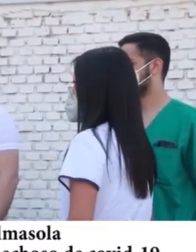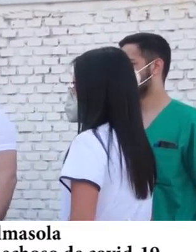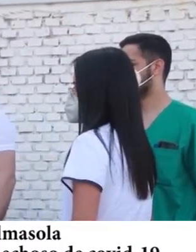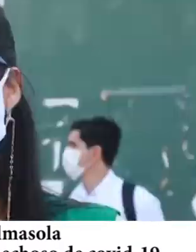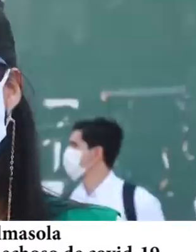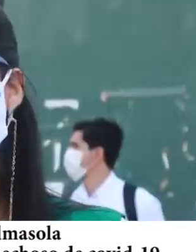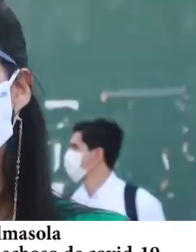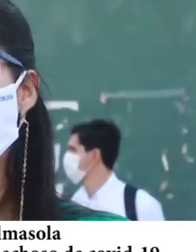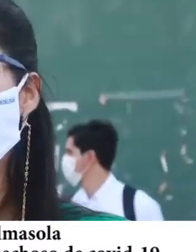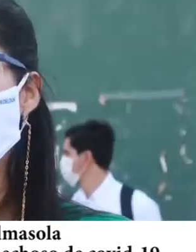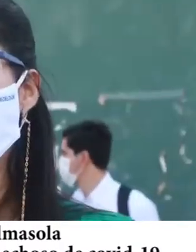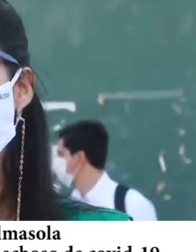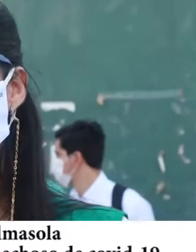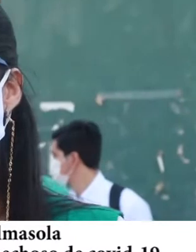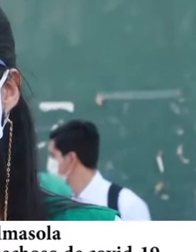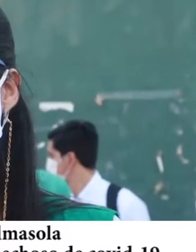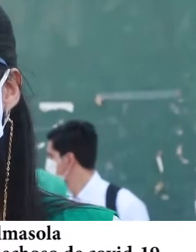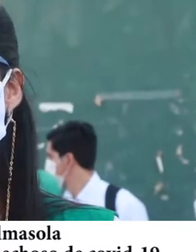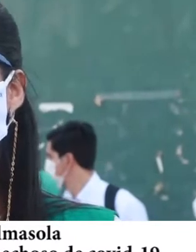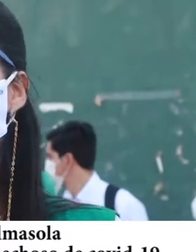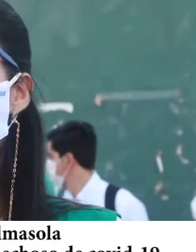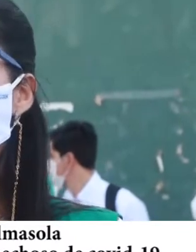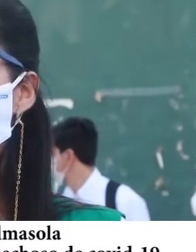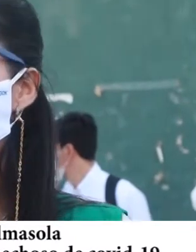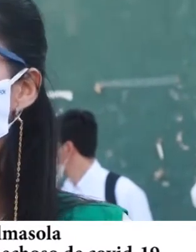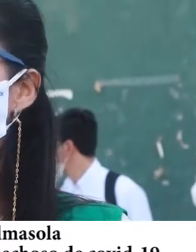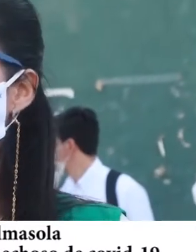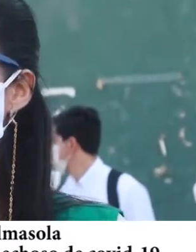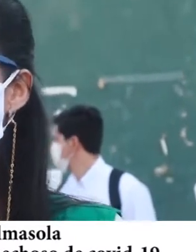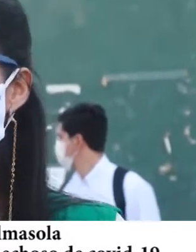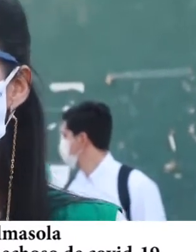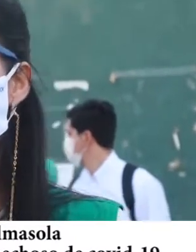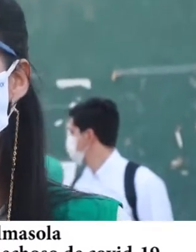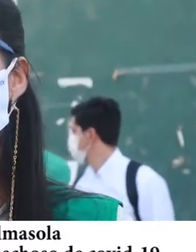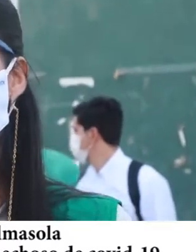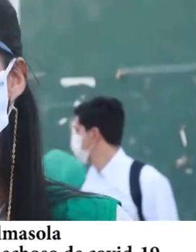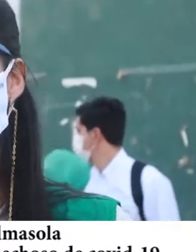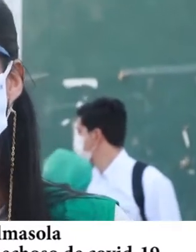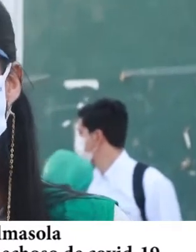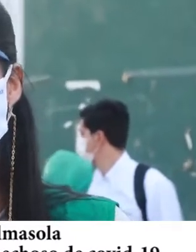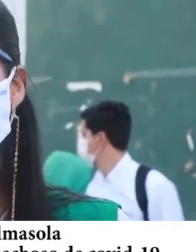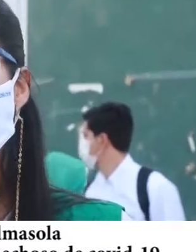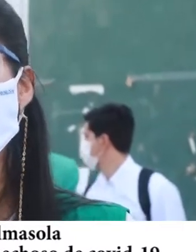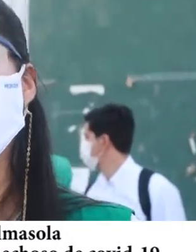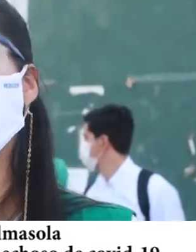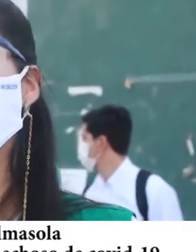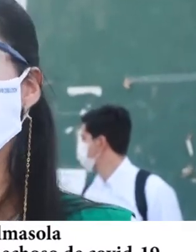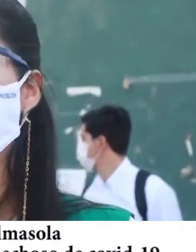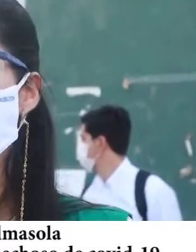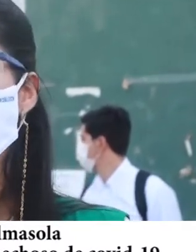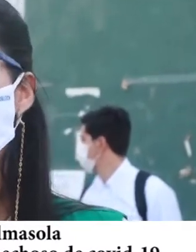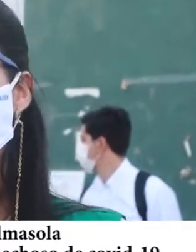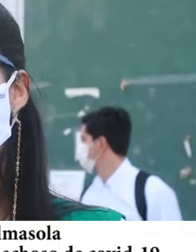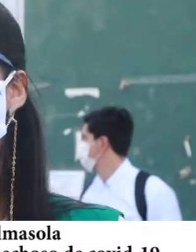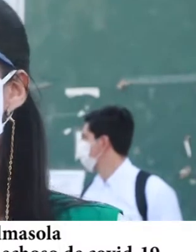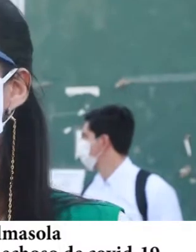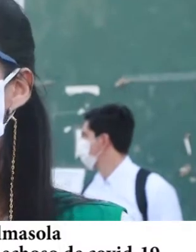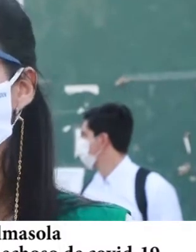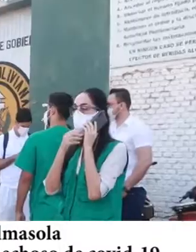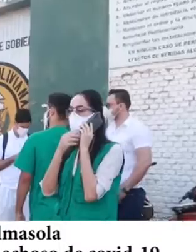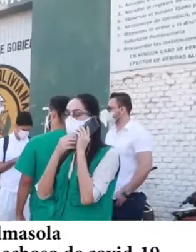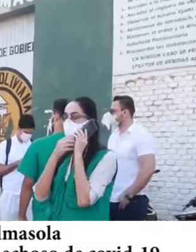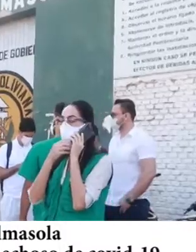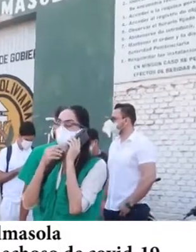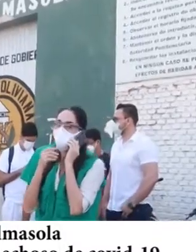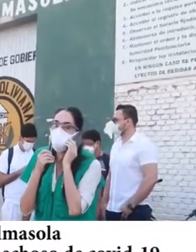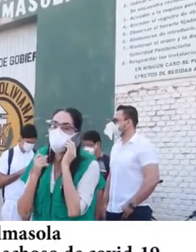aquellas personas que tengan signos o síntomas o que tengan enfermedades de base y que tengan que ser atendidos para evitar cualquier situación o